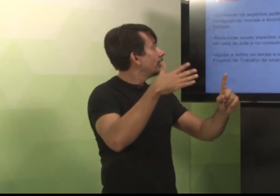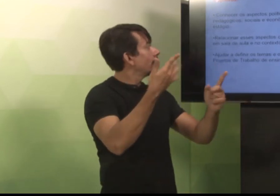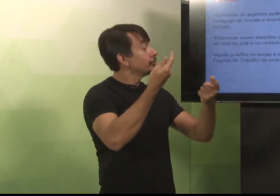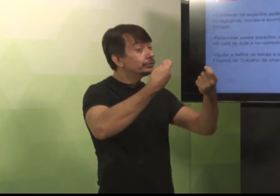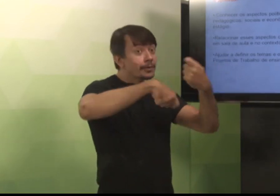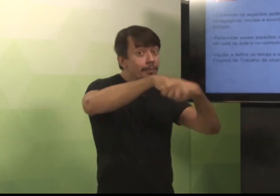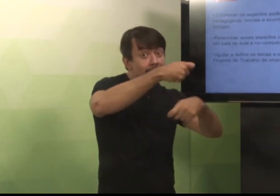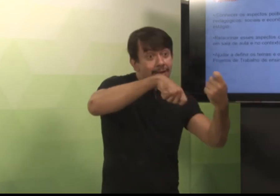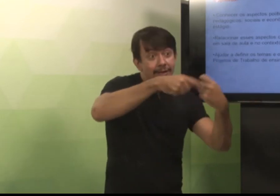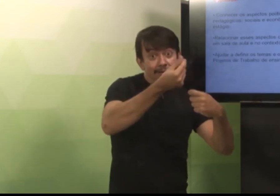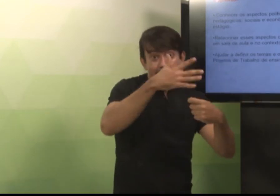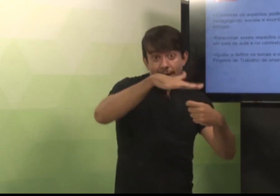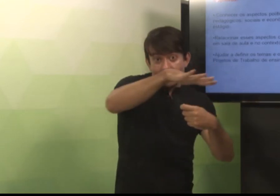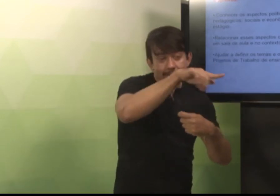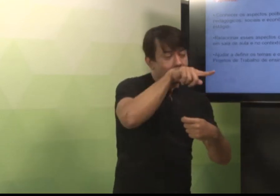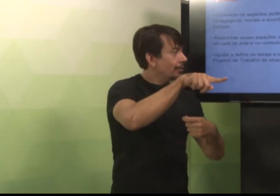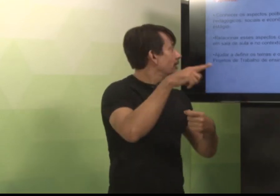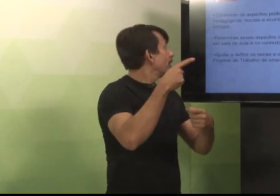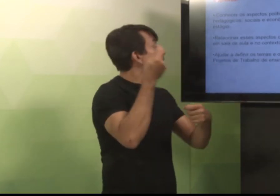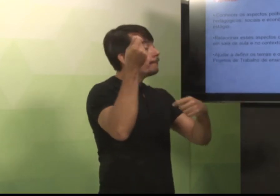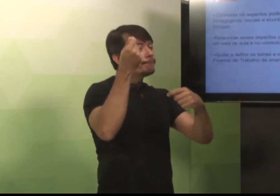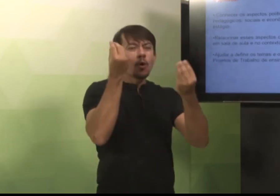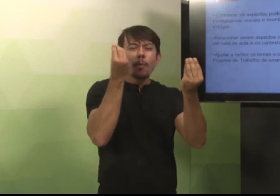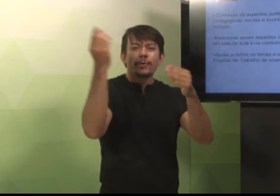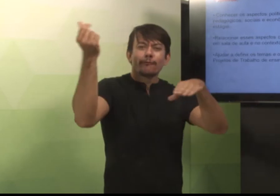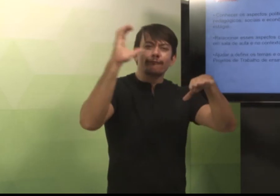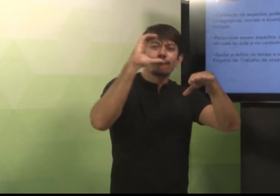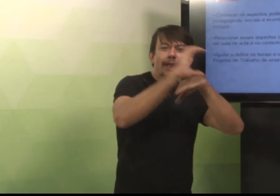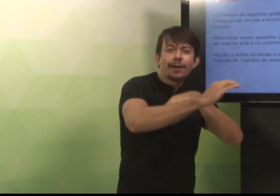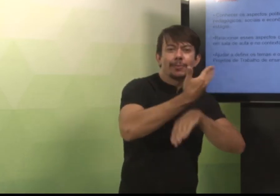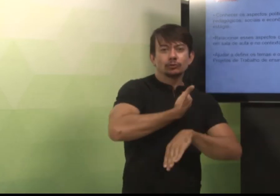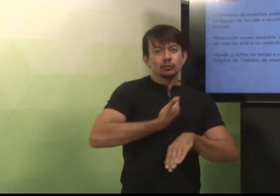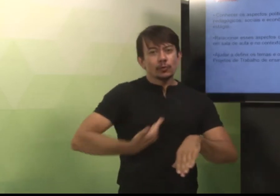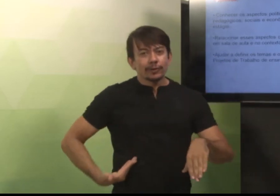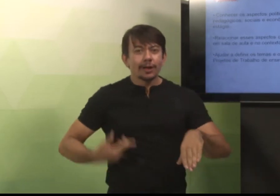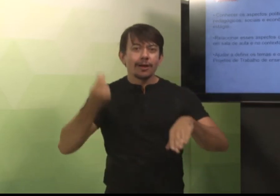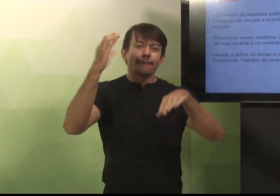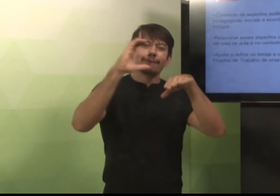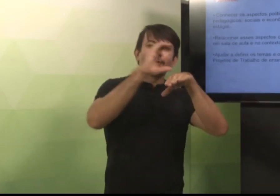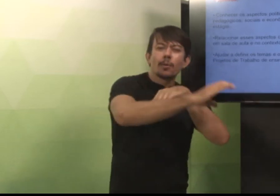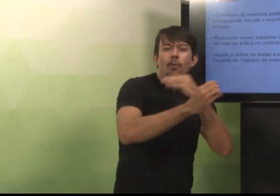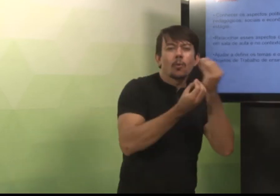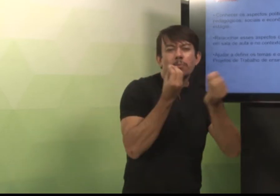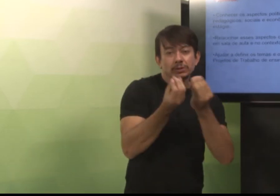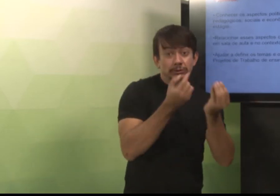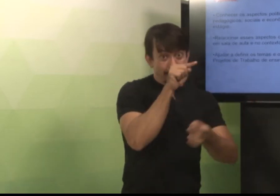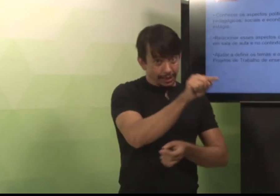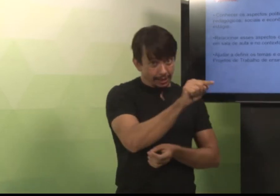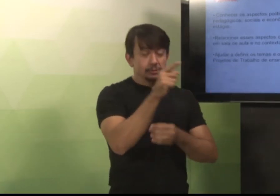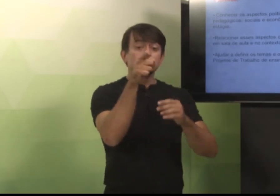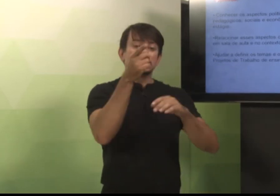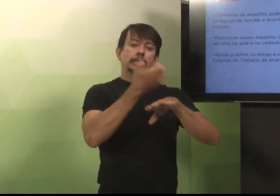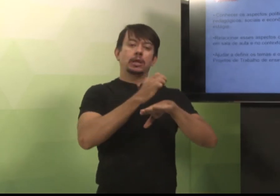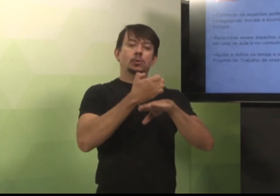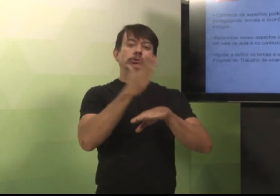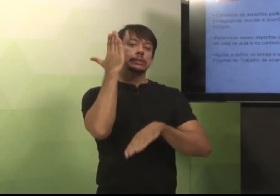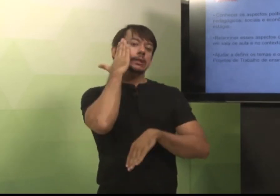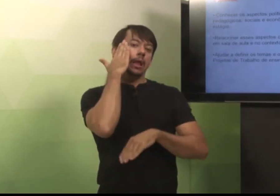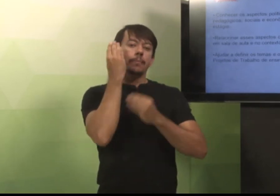campo, no contexto dessa escola. Como essa escola recebe verbas, então você vai saber disso no decorrer do